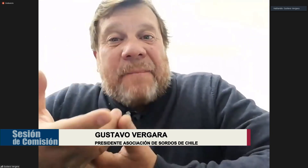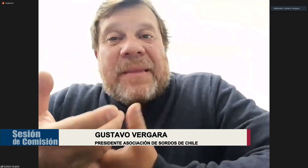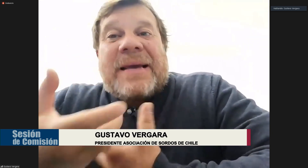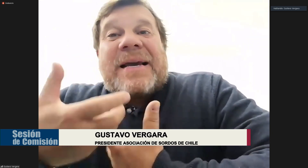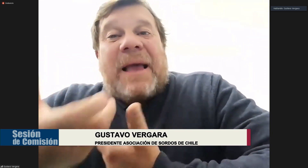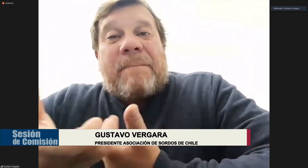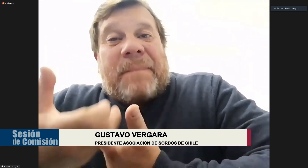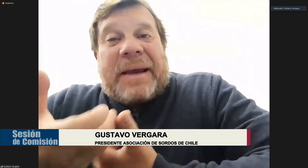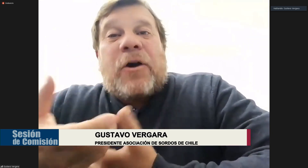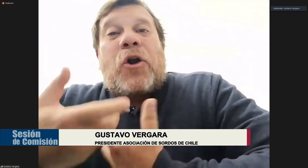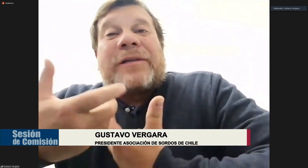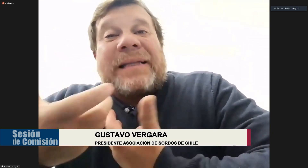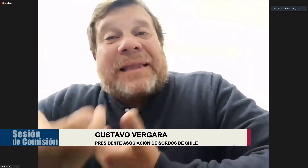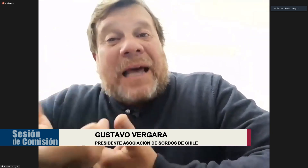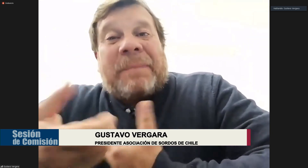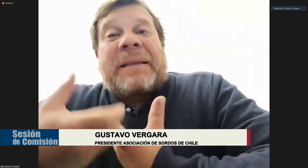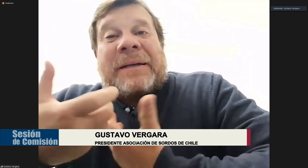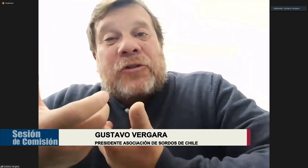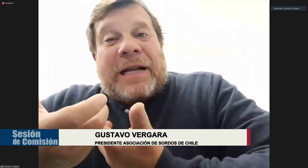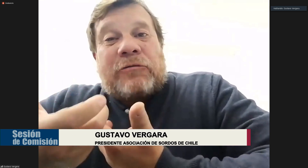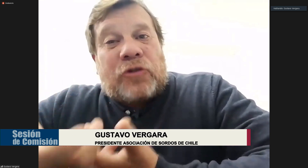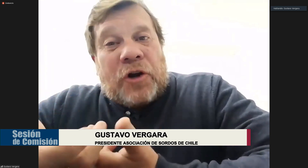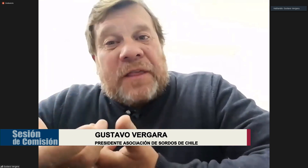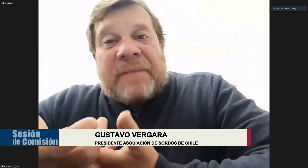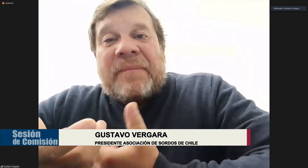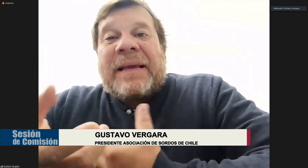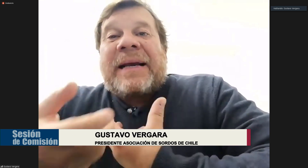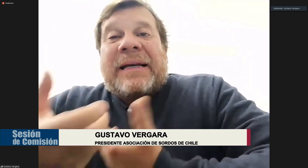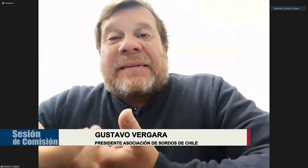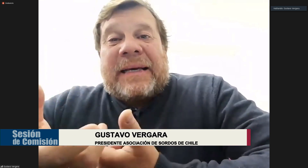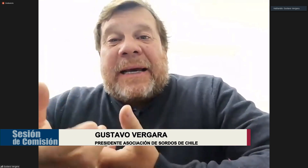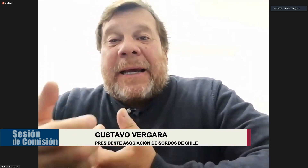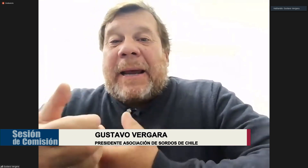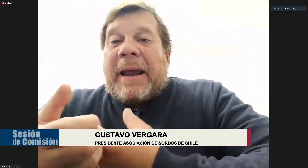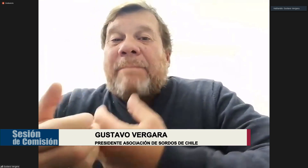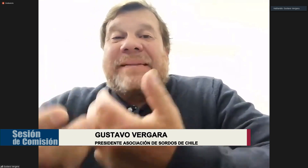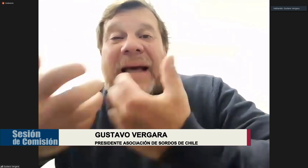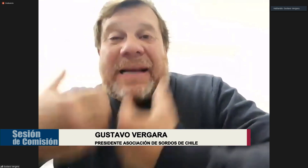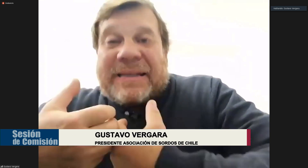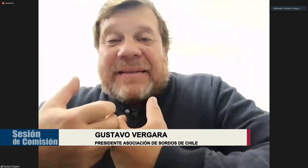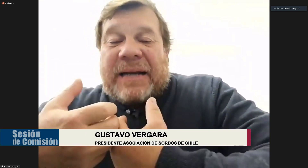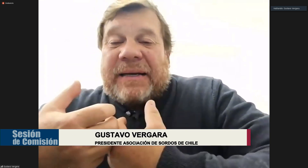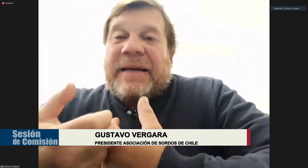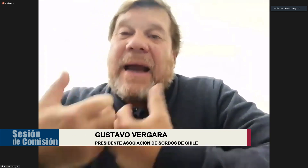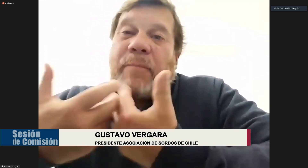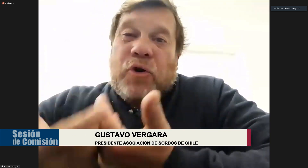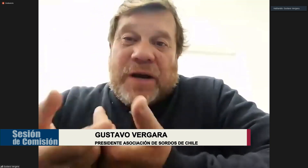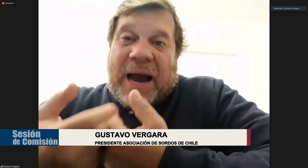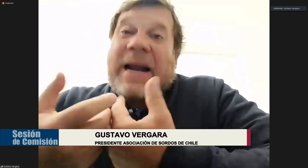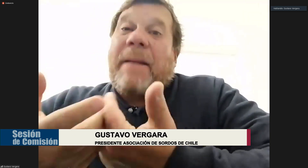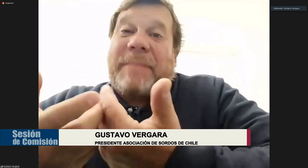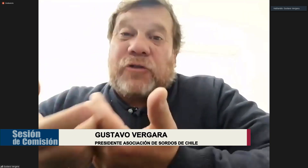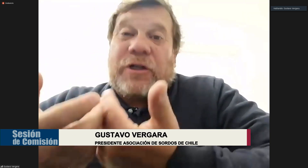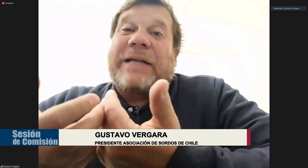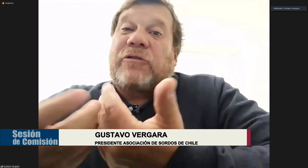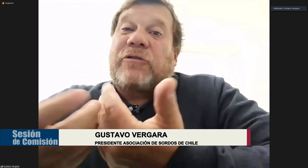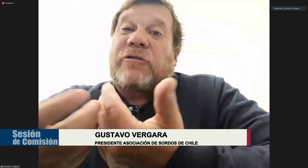y también con los intérpretes de personas sordas que se especializan en apoyar a las personas sordas